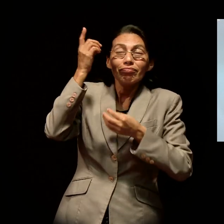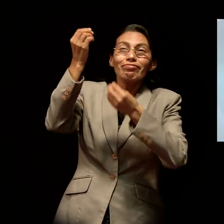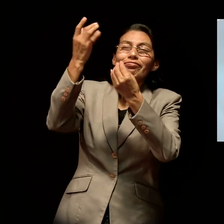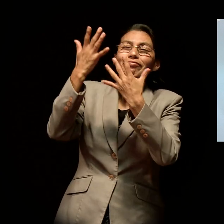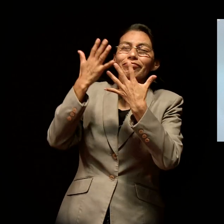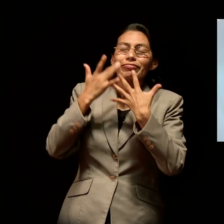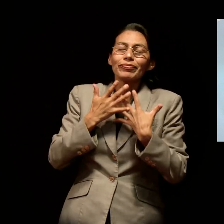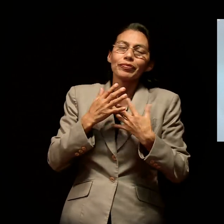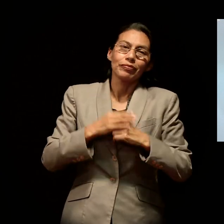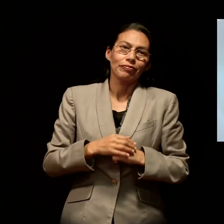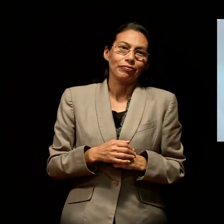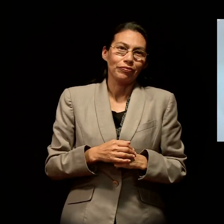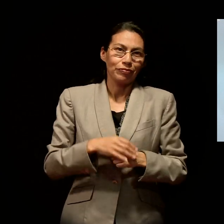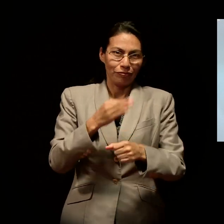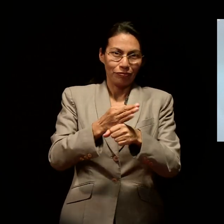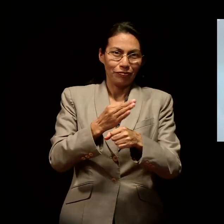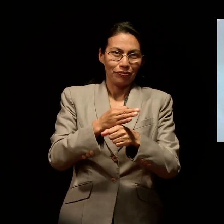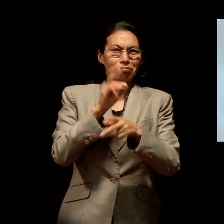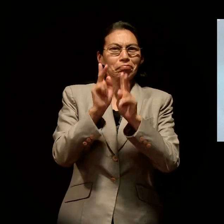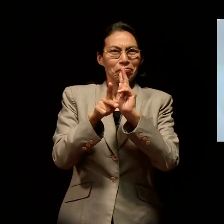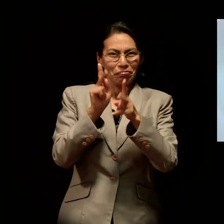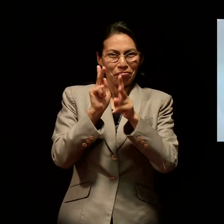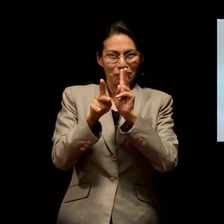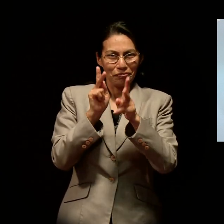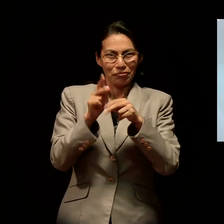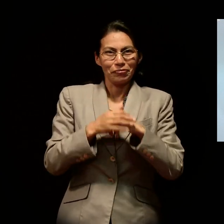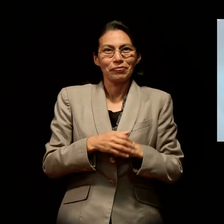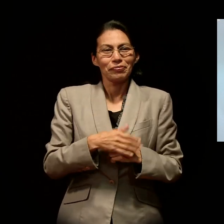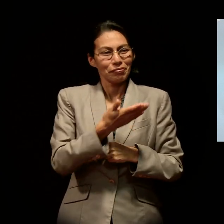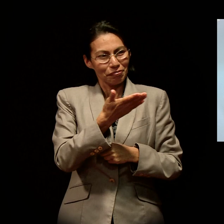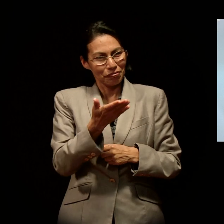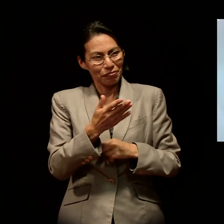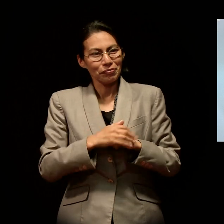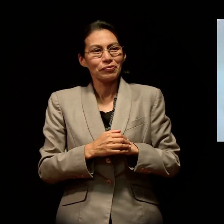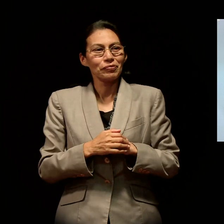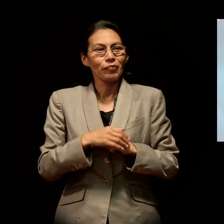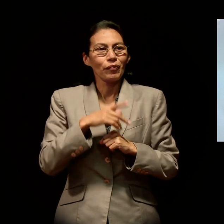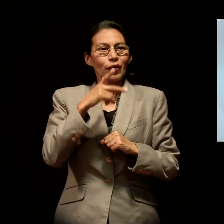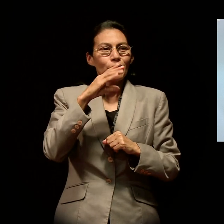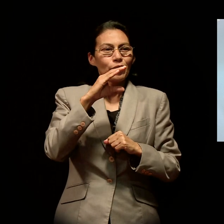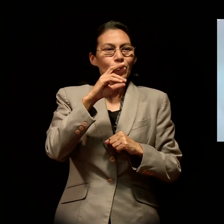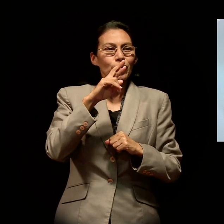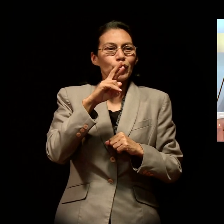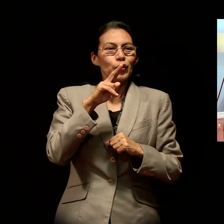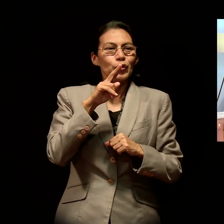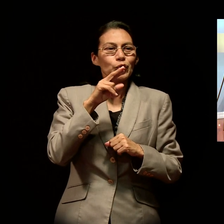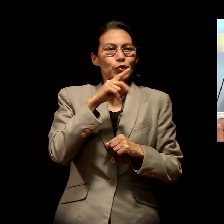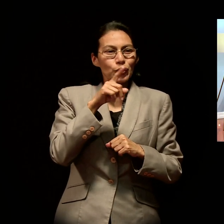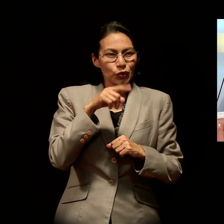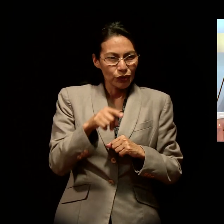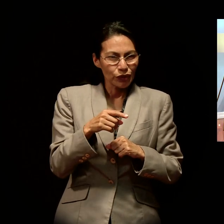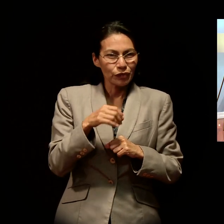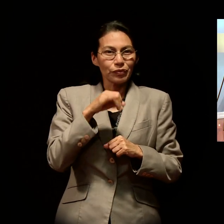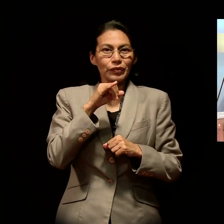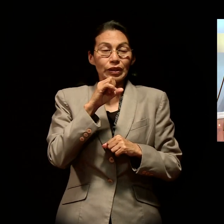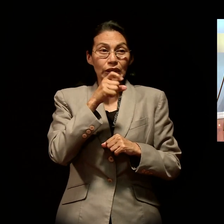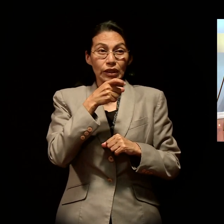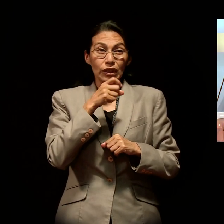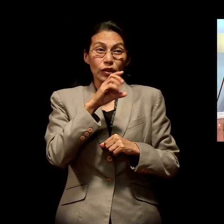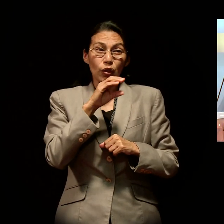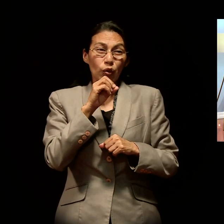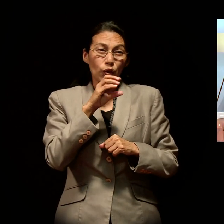universo y de esto vamos a platicar con Cruz isco Ordóñez